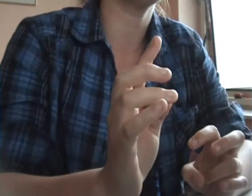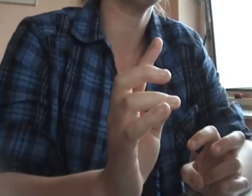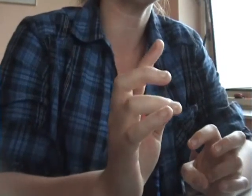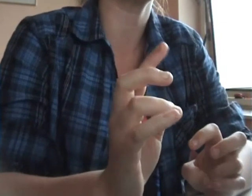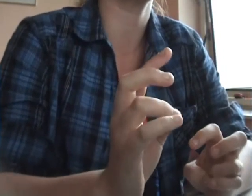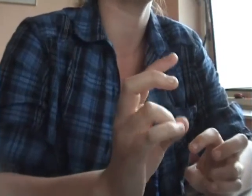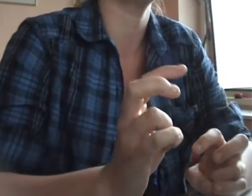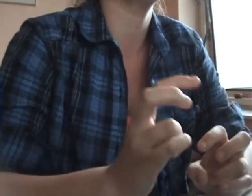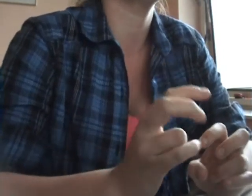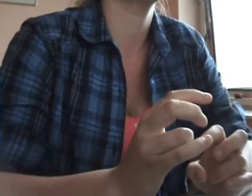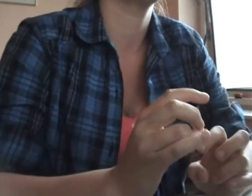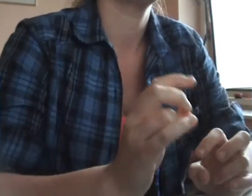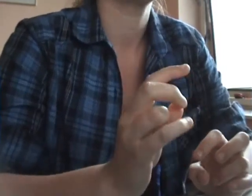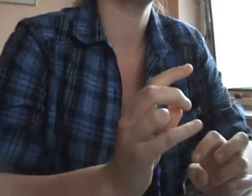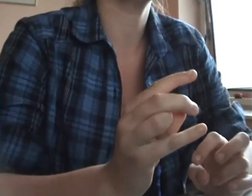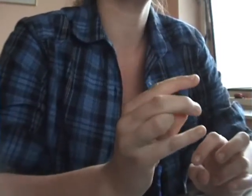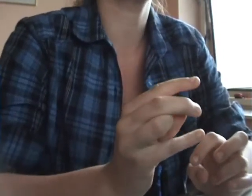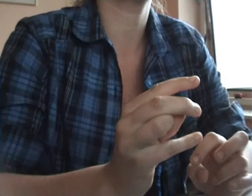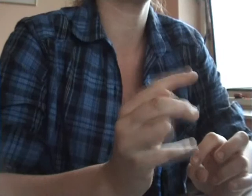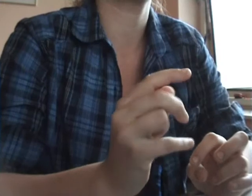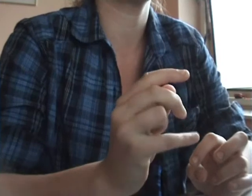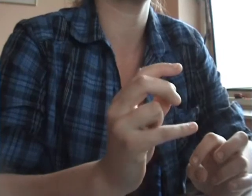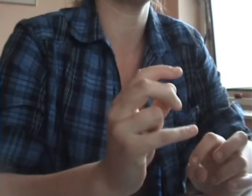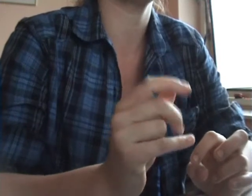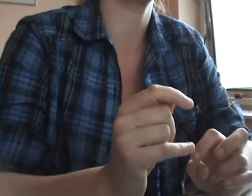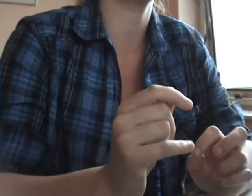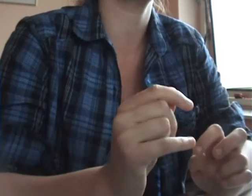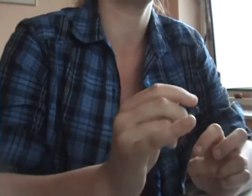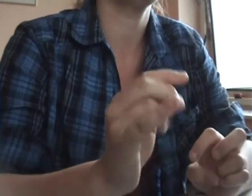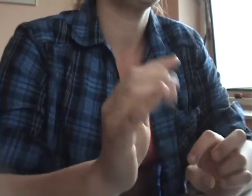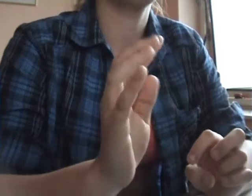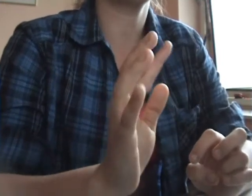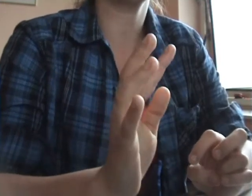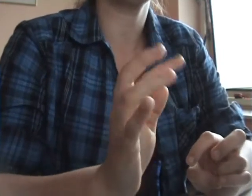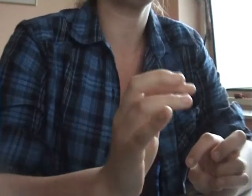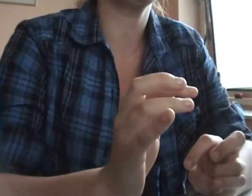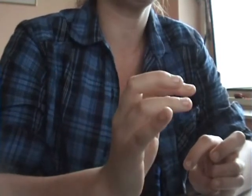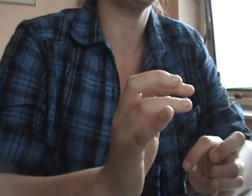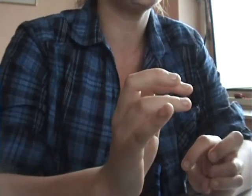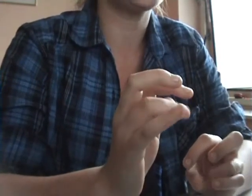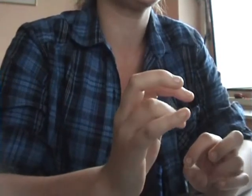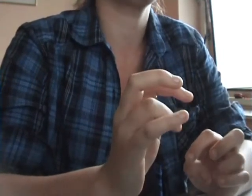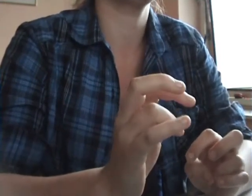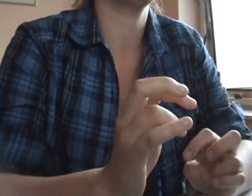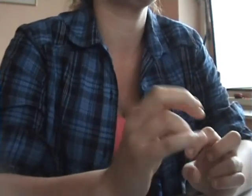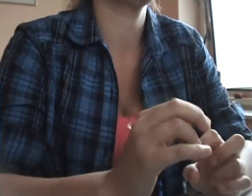hróní Túšim sa k nebu priblížiť